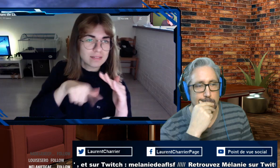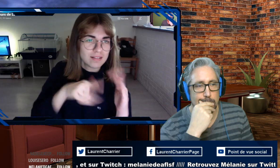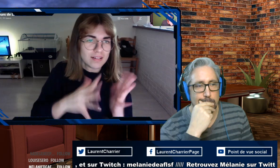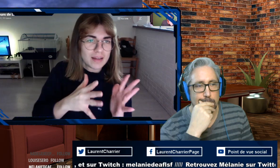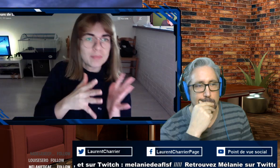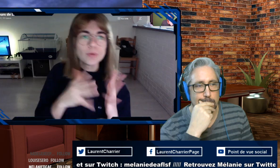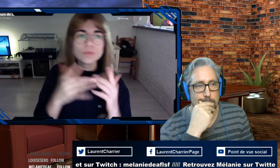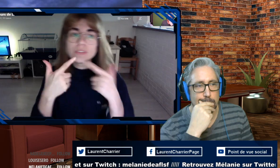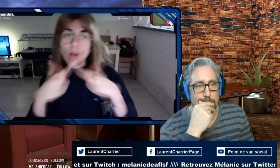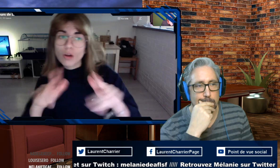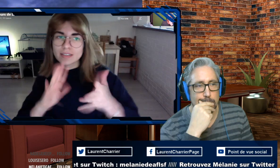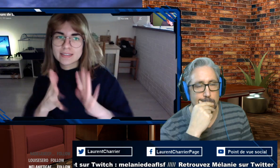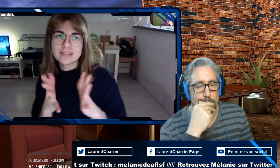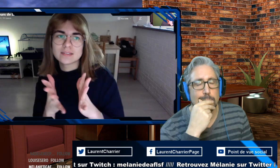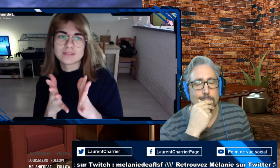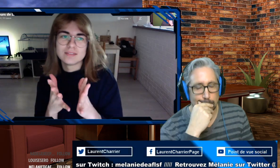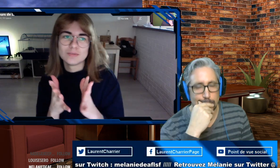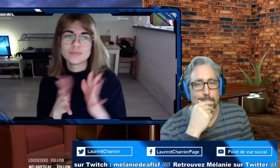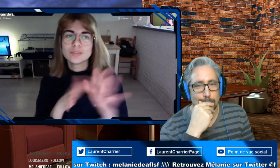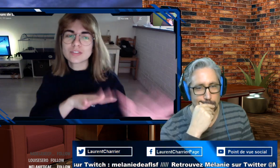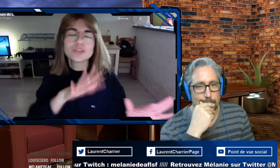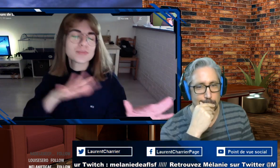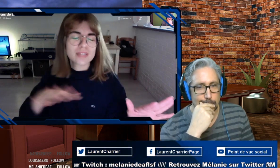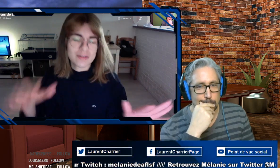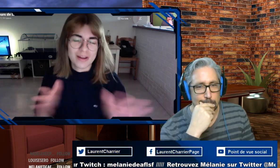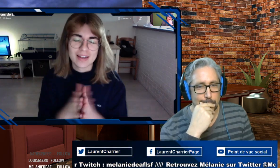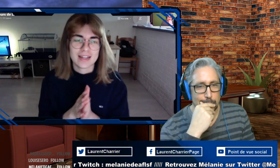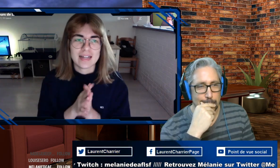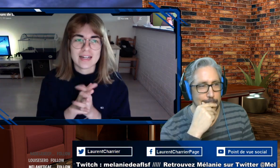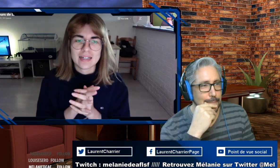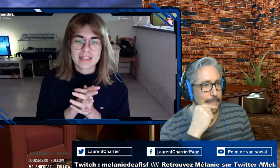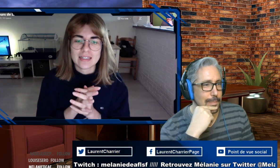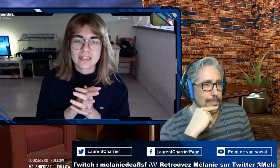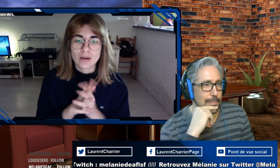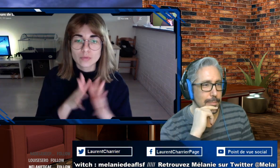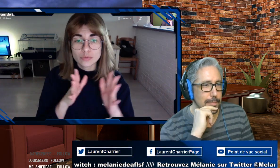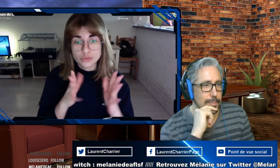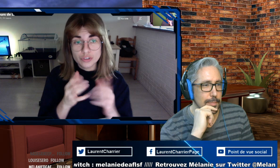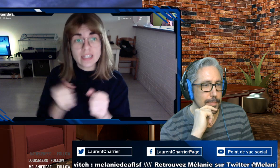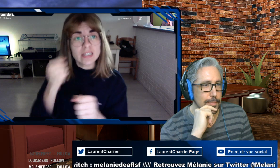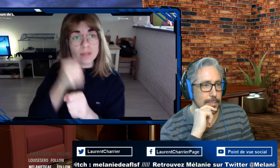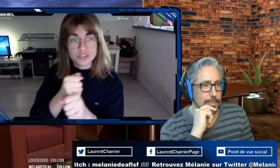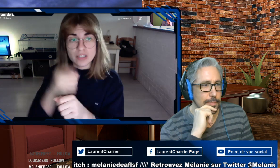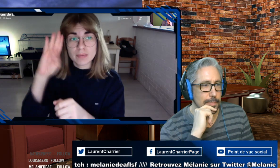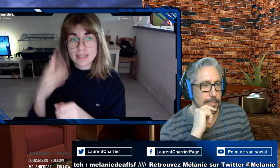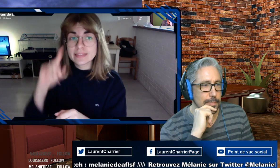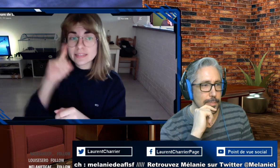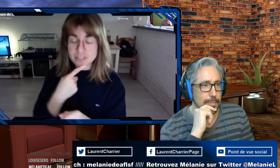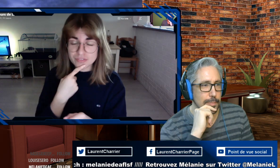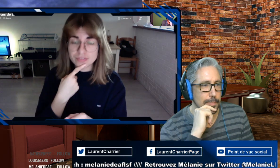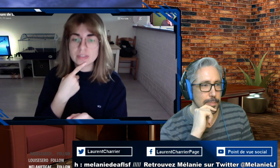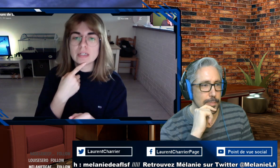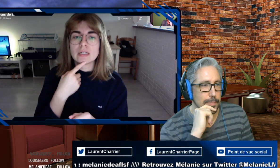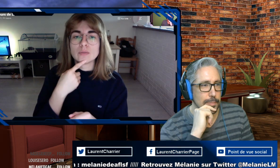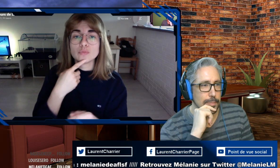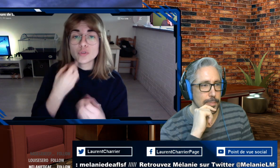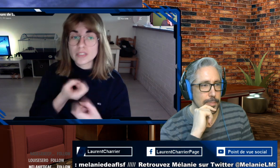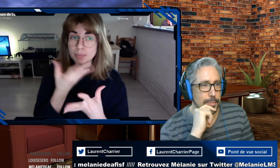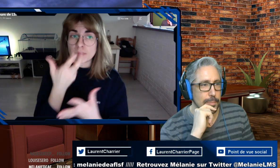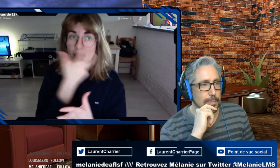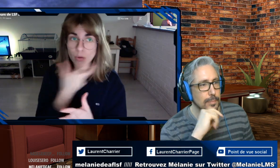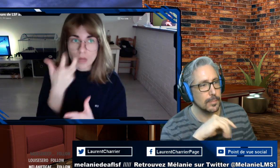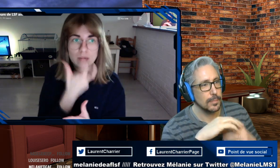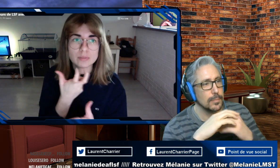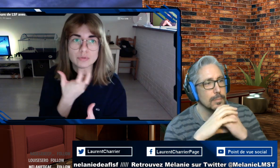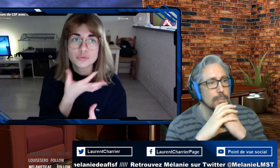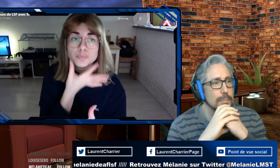signes, mais on dit langue des signes, des trucs comme ça, quoi. Et du coup, j'ai créé ma chaîne Mélanie Diff où je